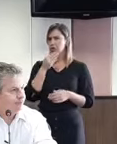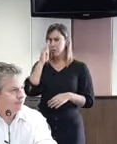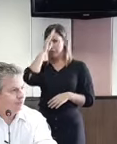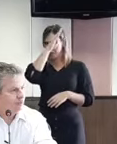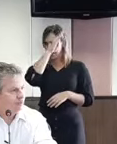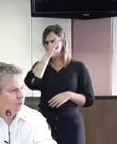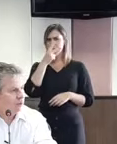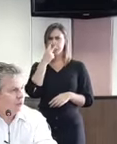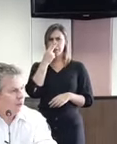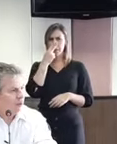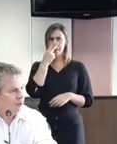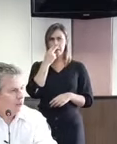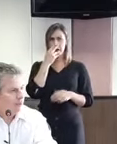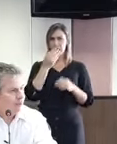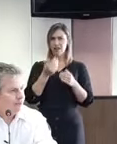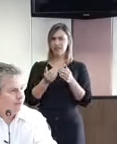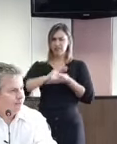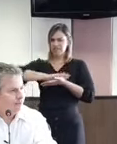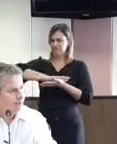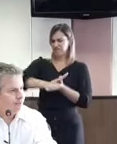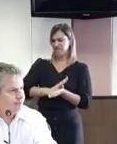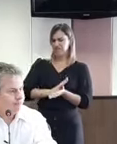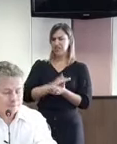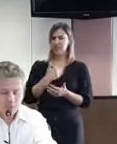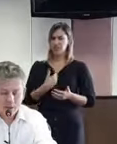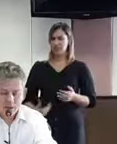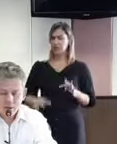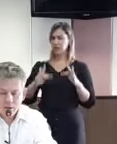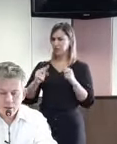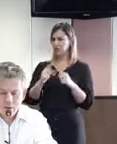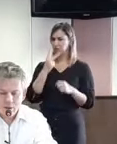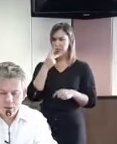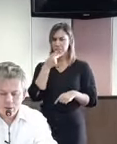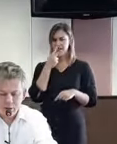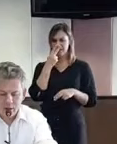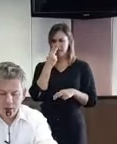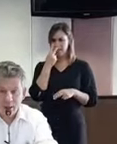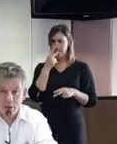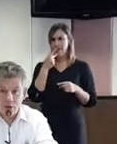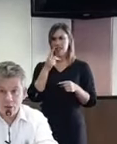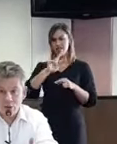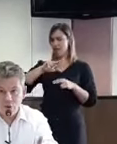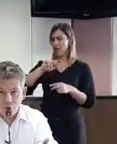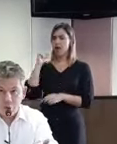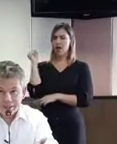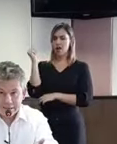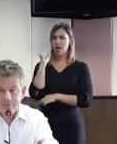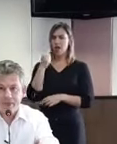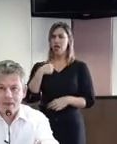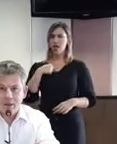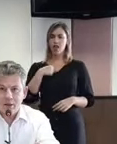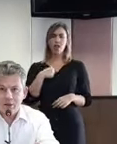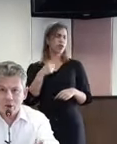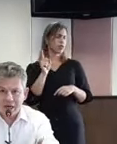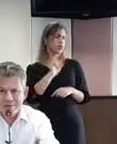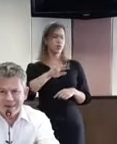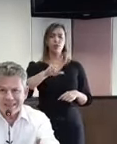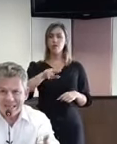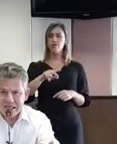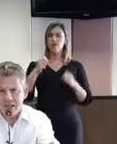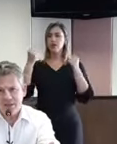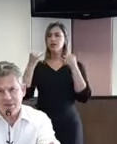dos estados e desconsidera a gravidade dessa pandemia? Olha, Ayrton, eu não vou aqui